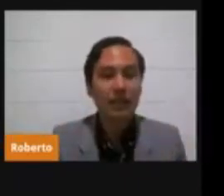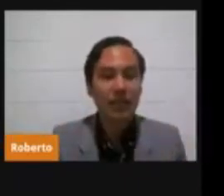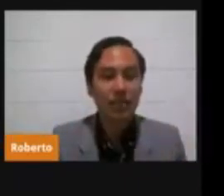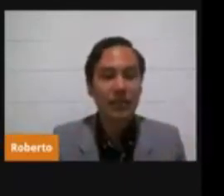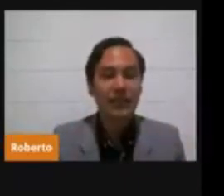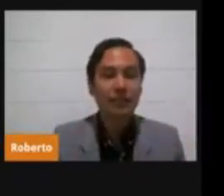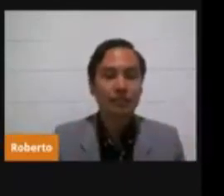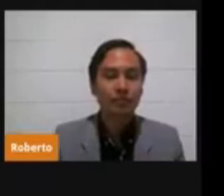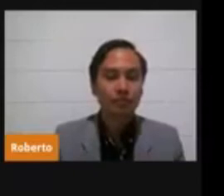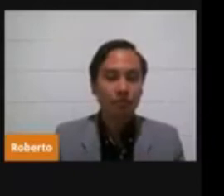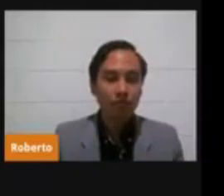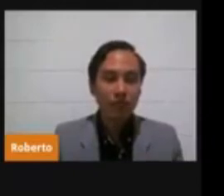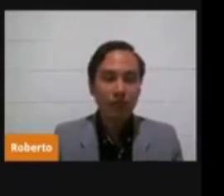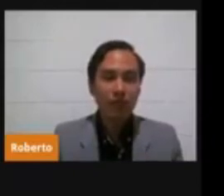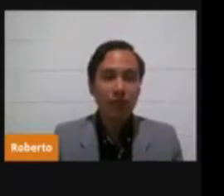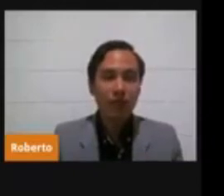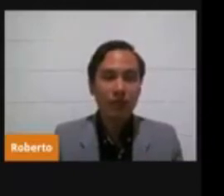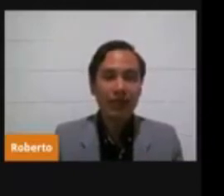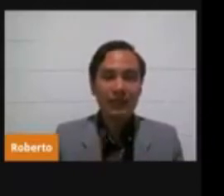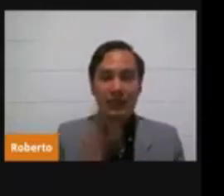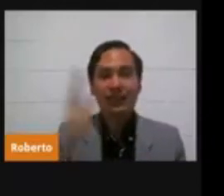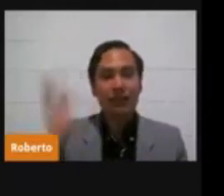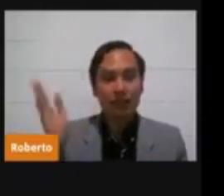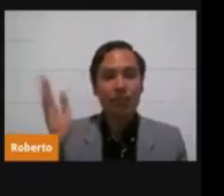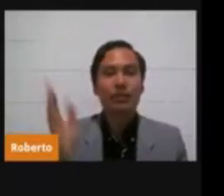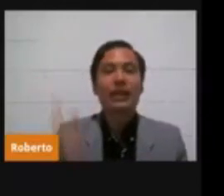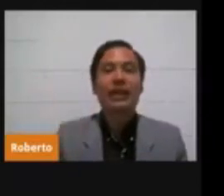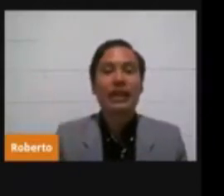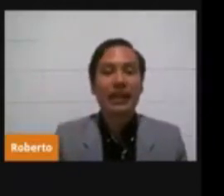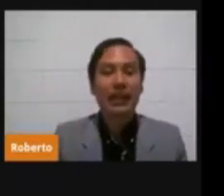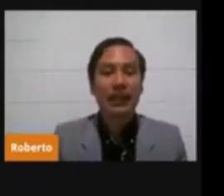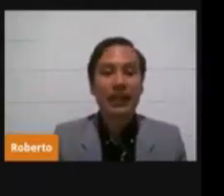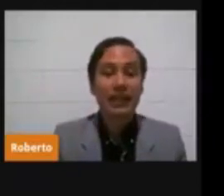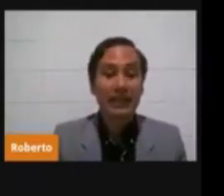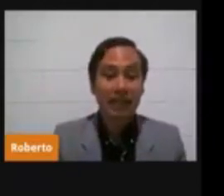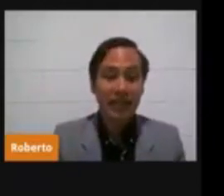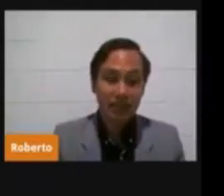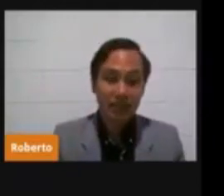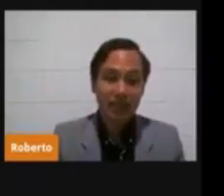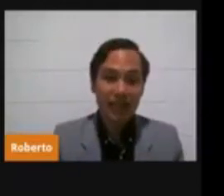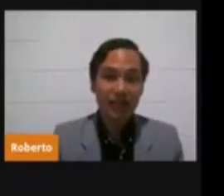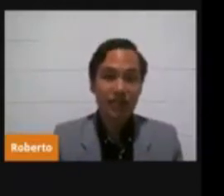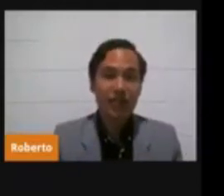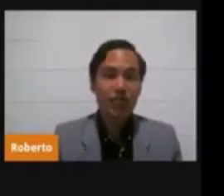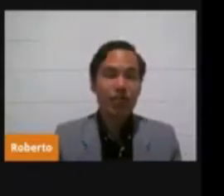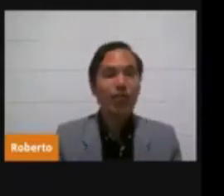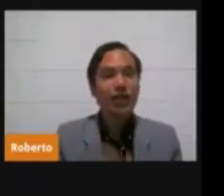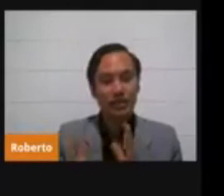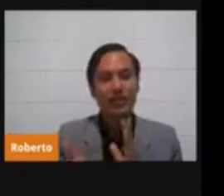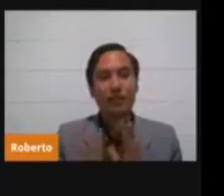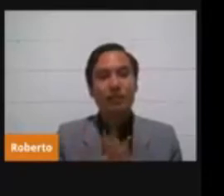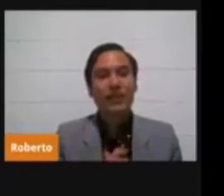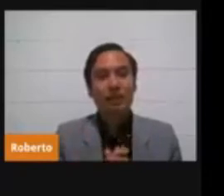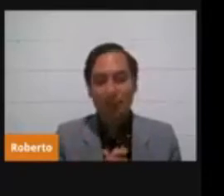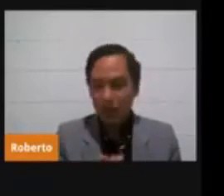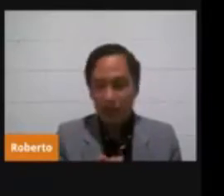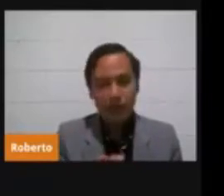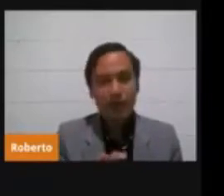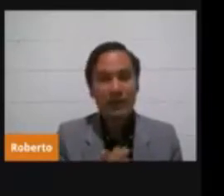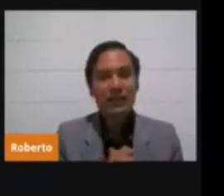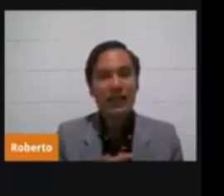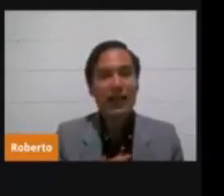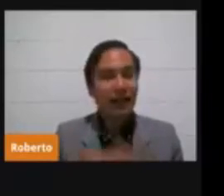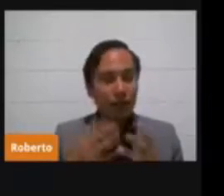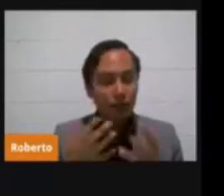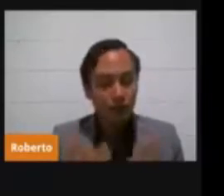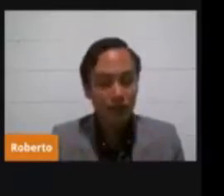a estas personas, pero el siguiente cuadro, la segregación será entonces como, bueno, sí, tomémoslas en